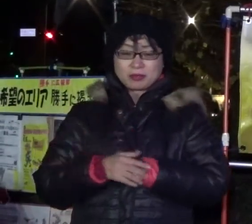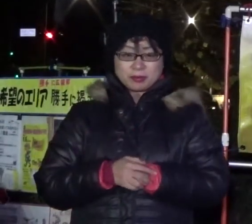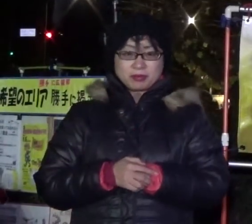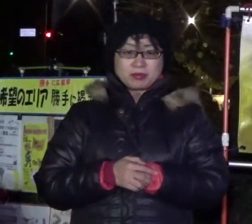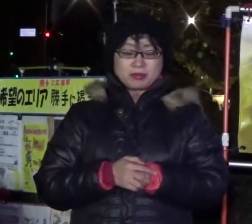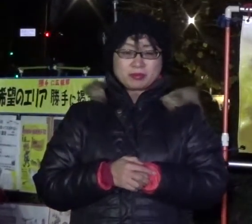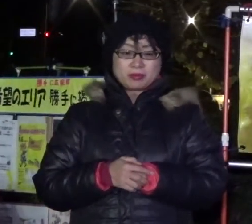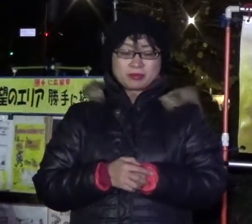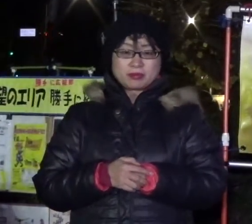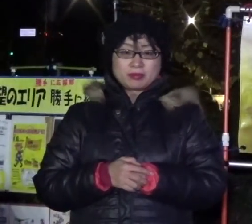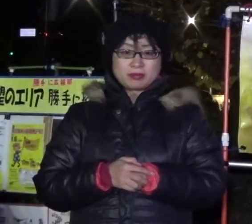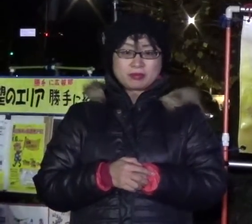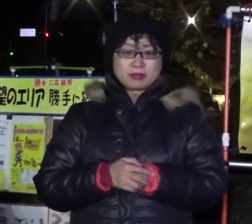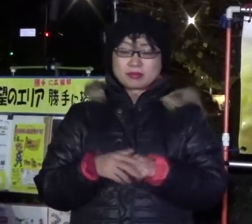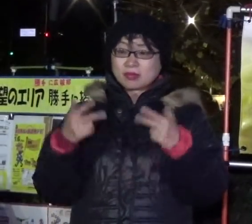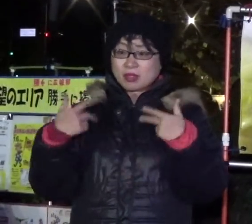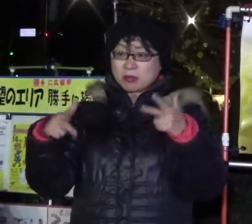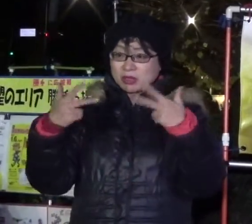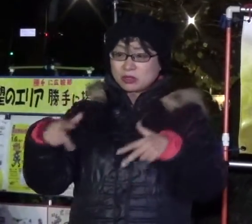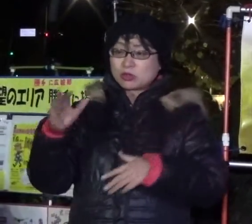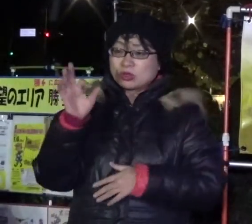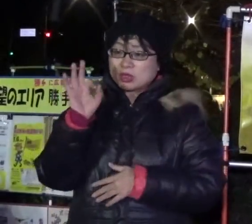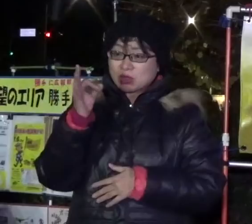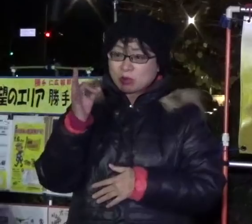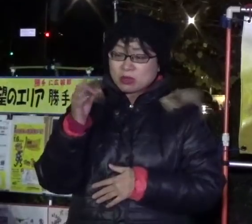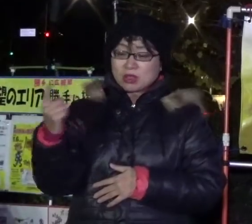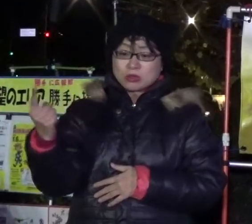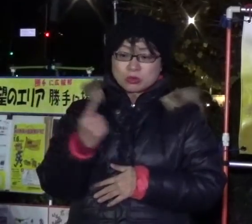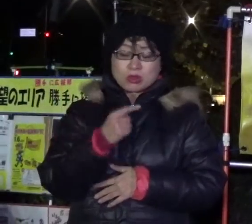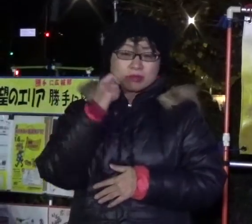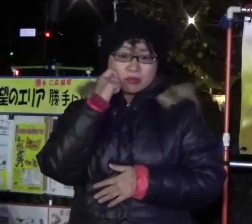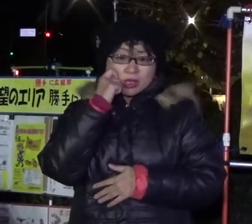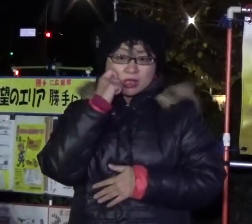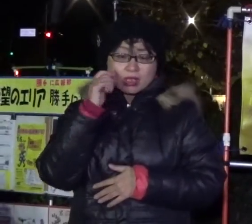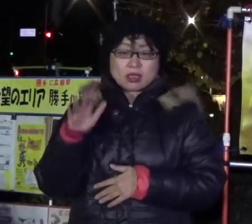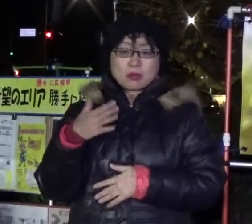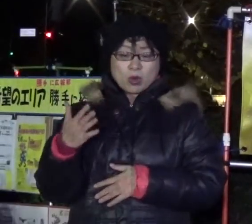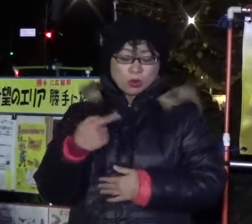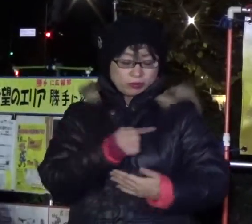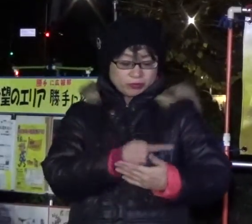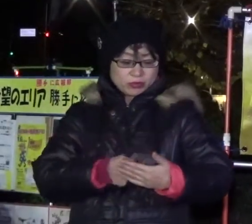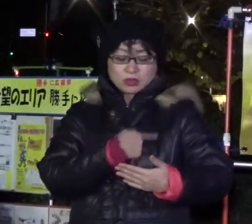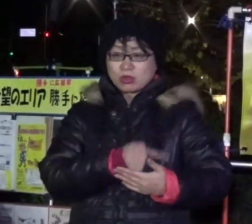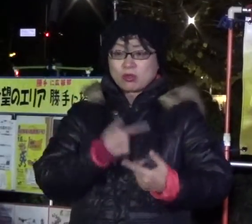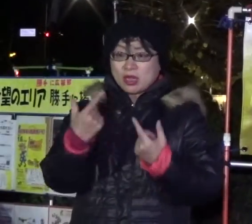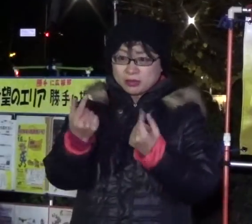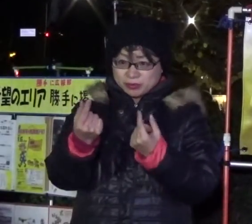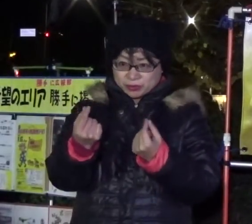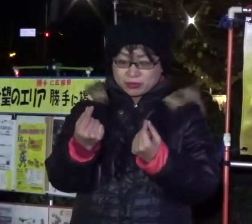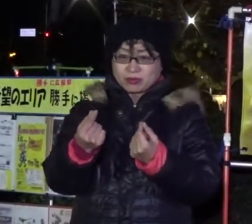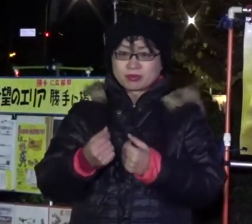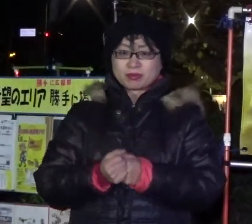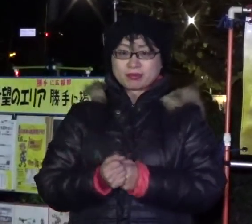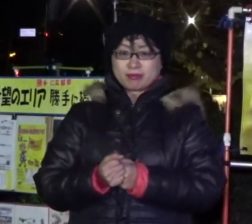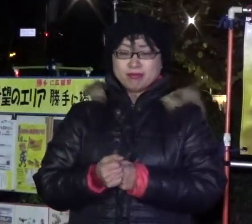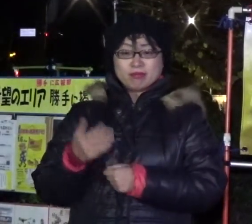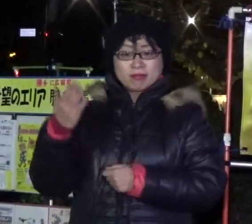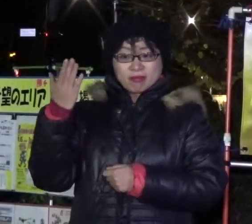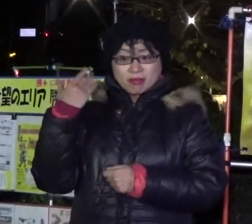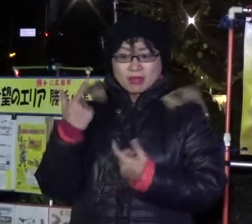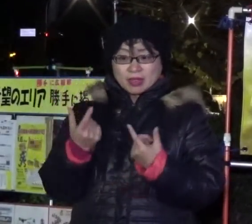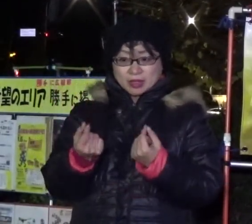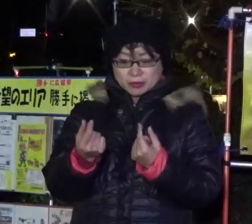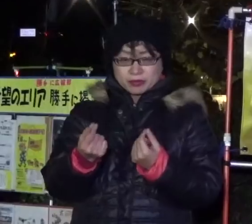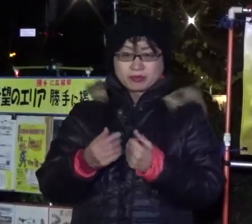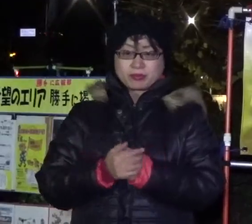ということは、毎週金曜日ここに来れなくても心は同じで、さっき哲さんが言ってたように